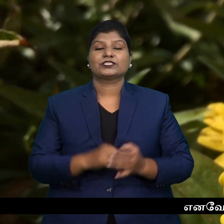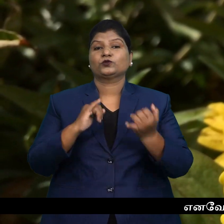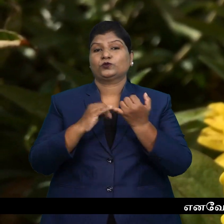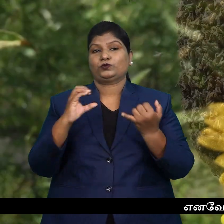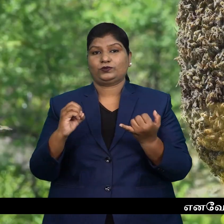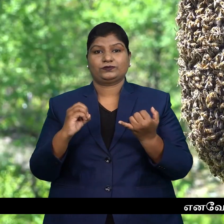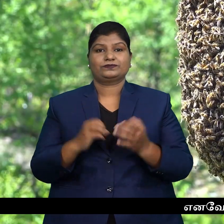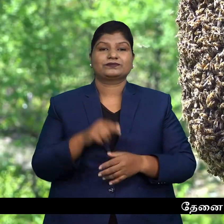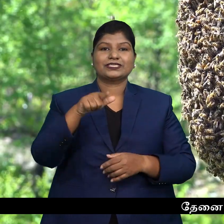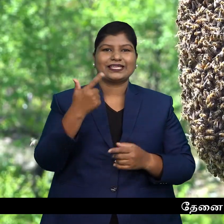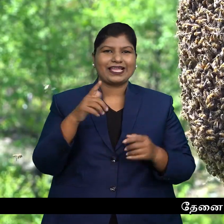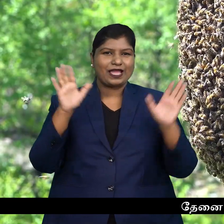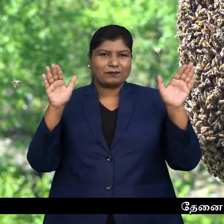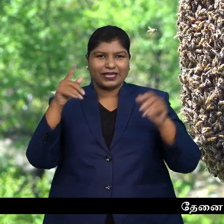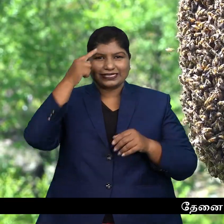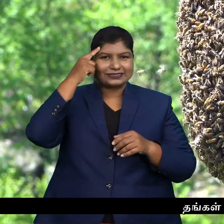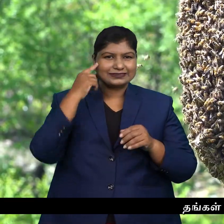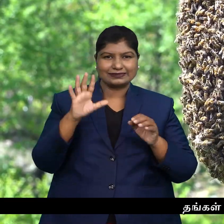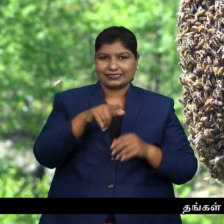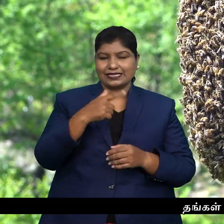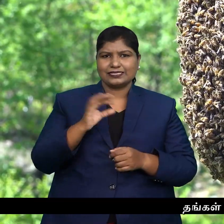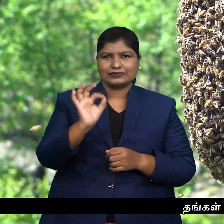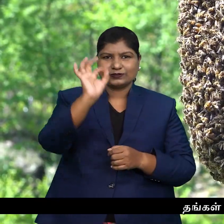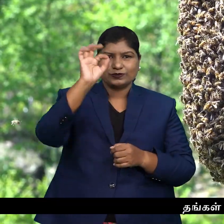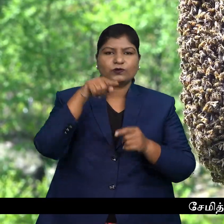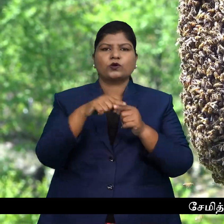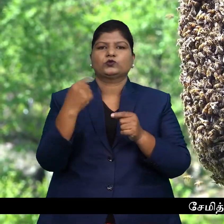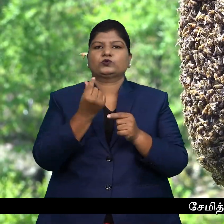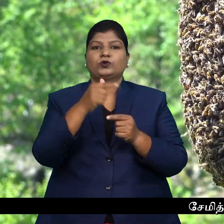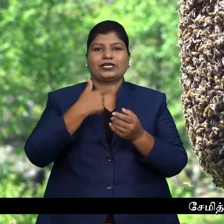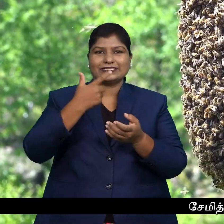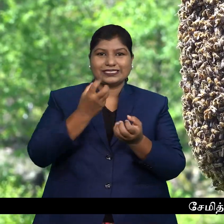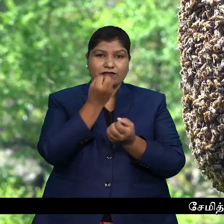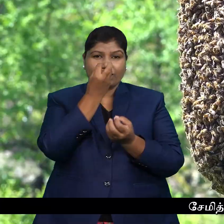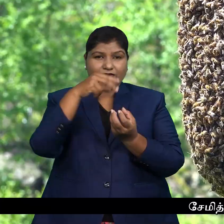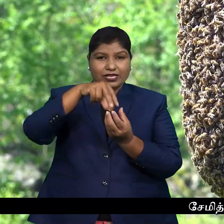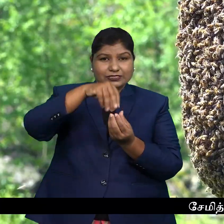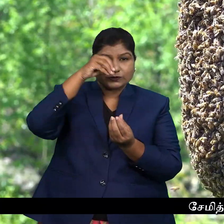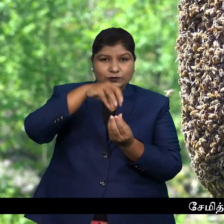எனவே தேனீக்கள் இந்த தேனை ஆண்டு முழுவதும் தங்கள் பயன்பாட்டிற்காக சேமித்து வைக்கின்றன.